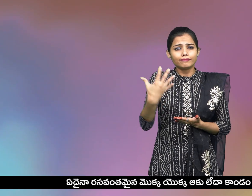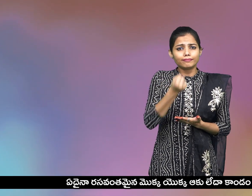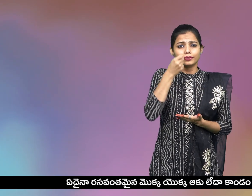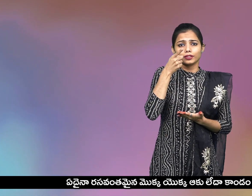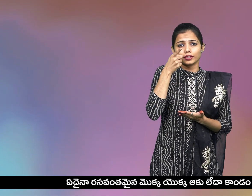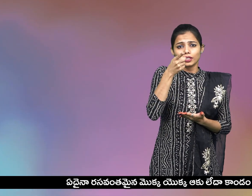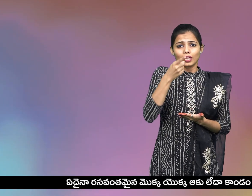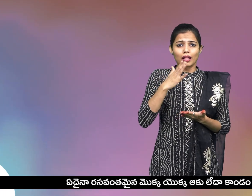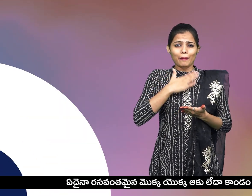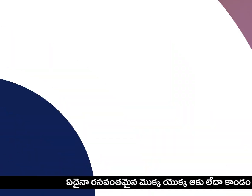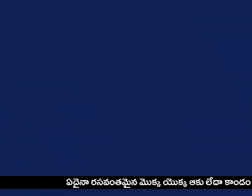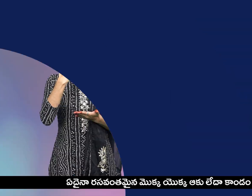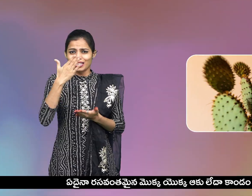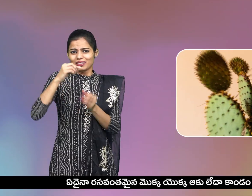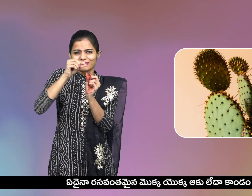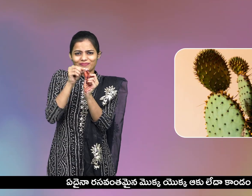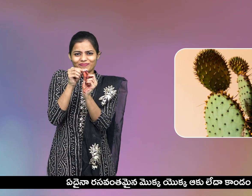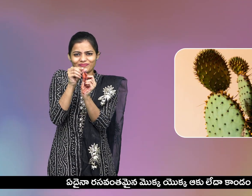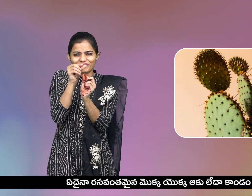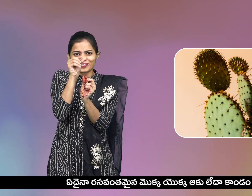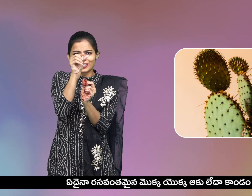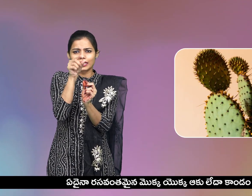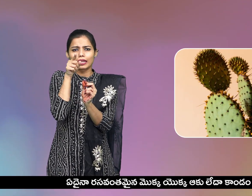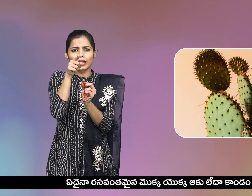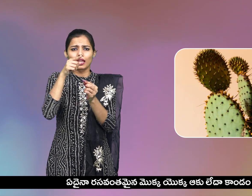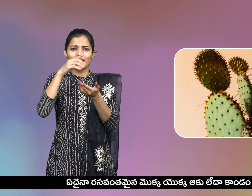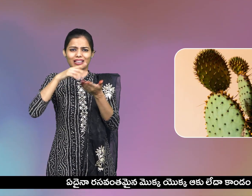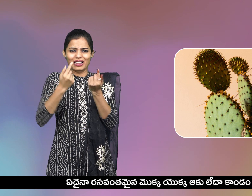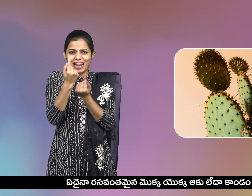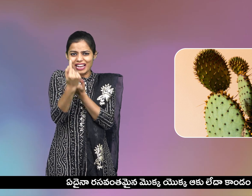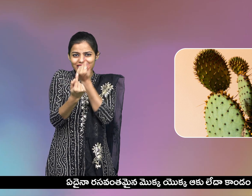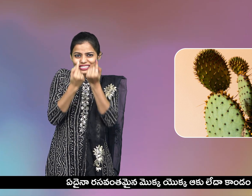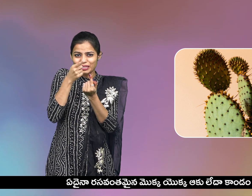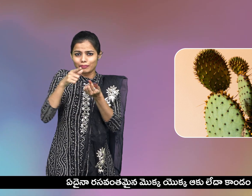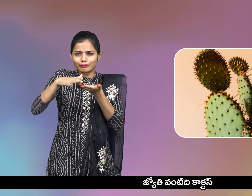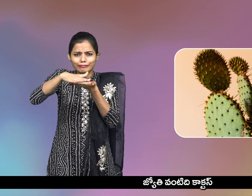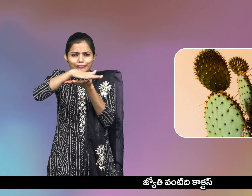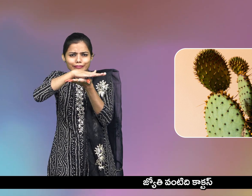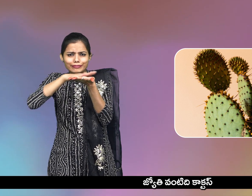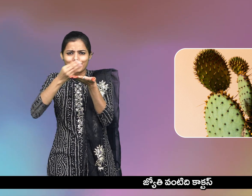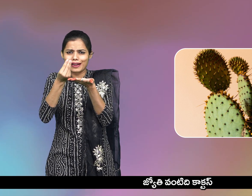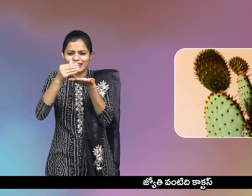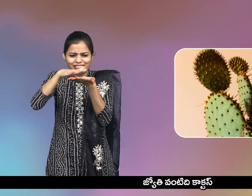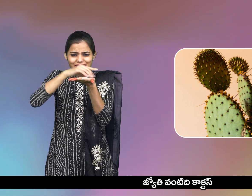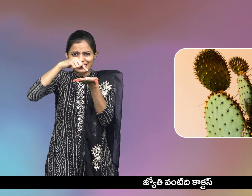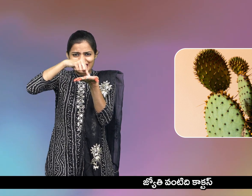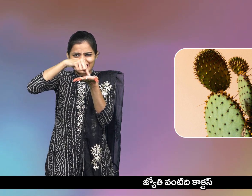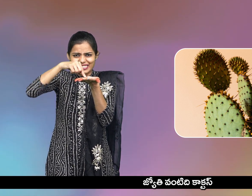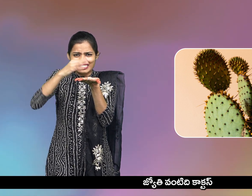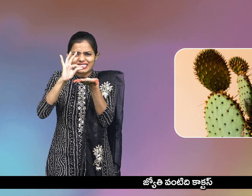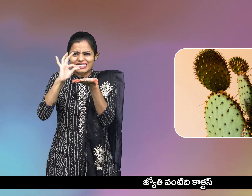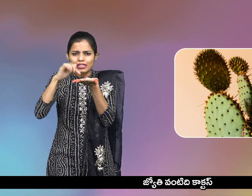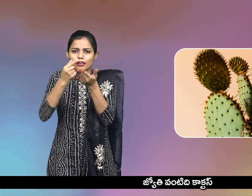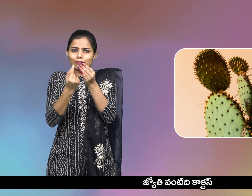ఏదైనా రసవంతమైన మొక్క యొక్క ఆకు లేదా కాండం తీసుకోండి. జ్యోతి వంటిది, కాక్టస్.